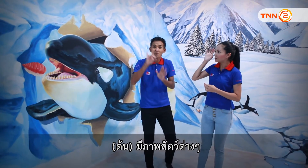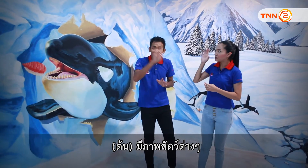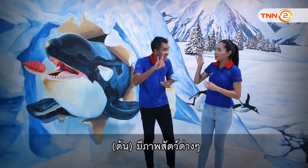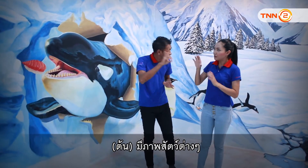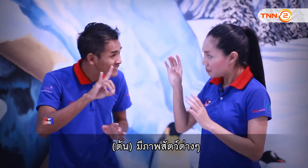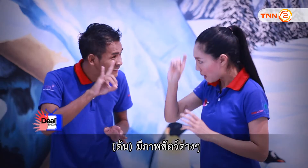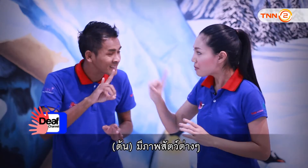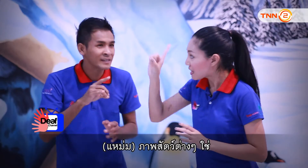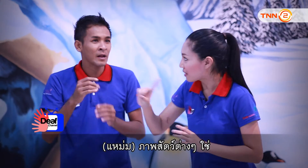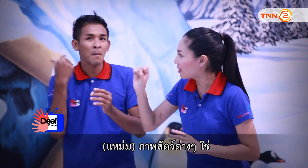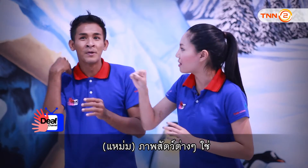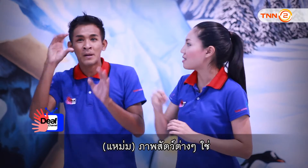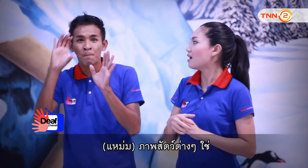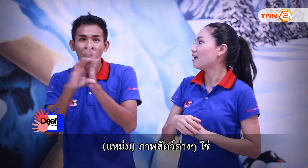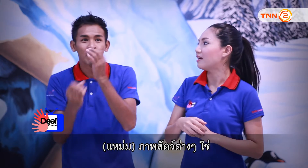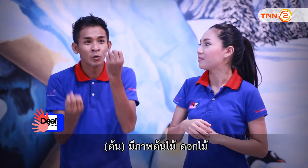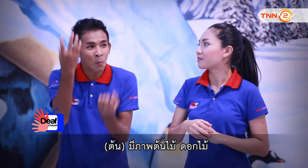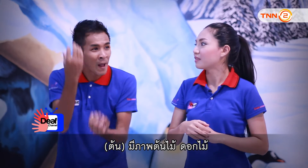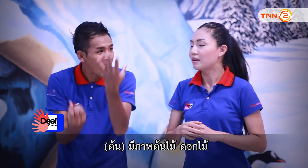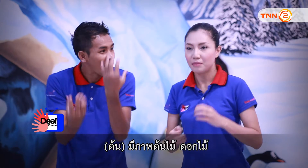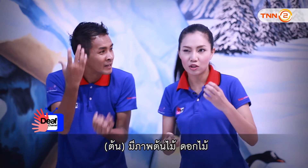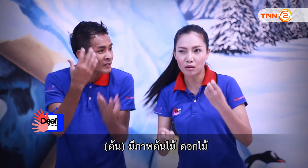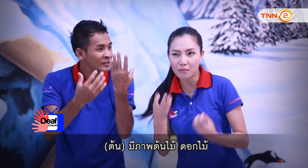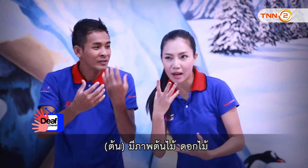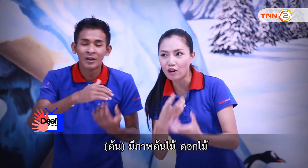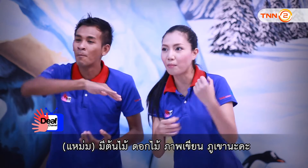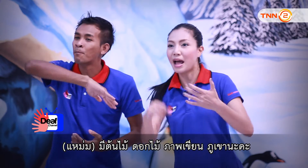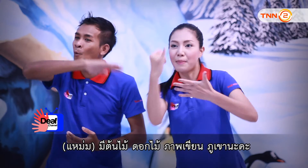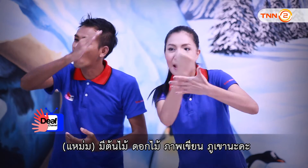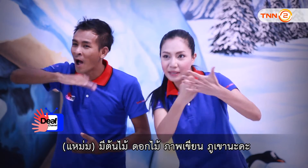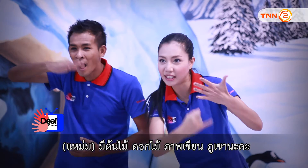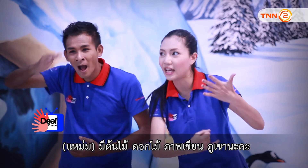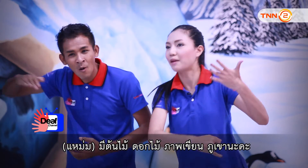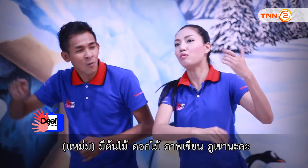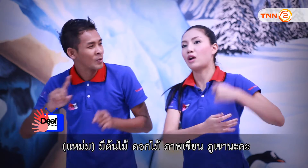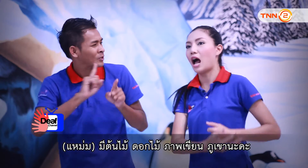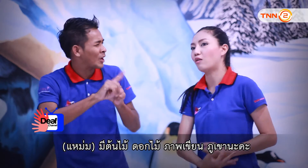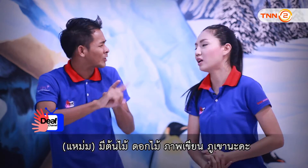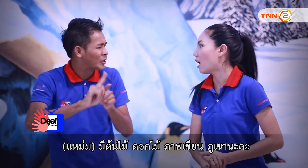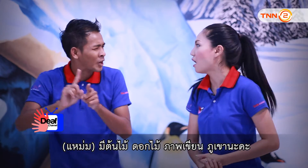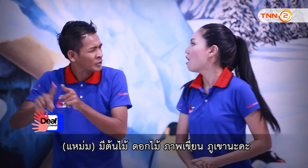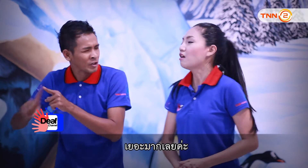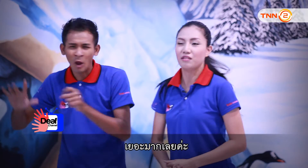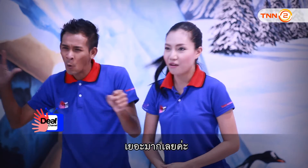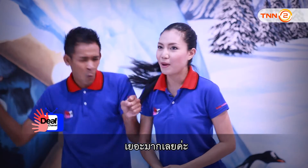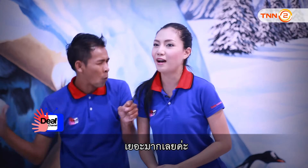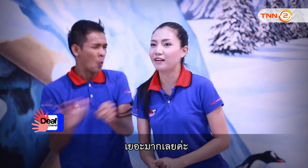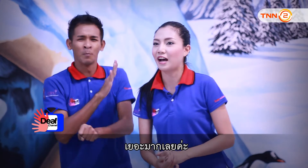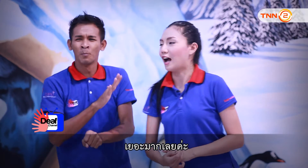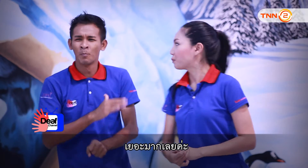พสัตว์ต่างๆ มีภาพสัตว์ต่างๆใช่ มีภาพต้นไม้ดอกไม ้ภาพเขียนภูเขานะคะเยอะมากเลยค่ะ